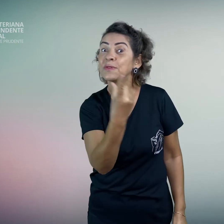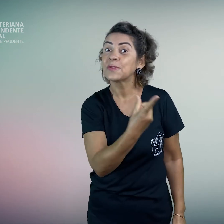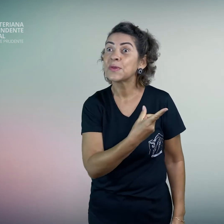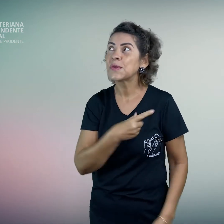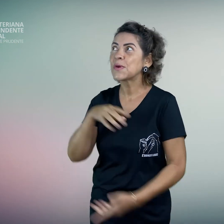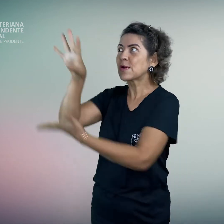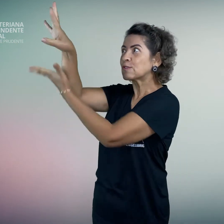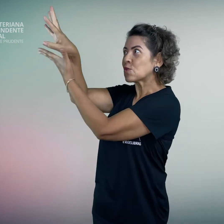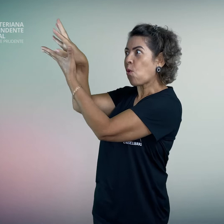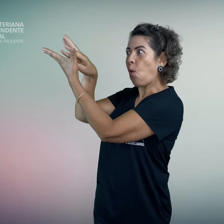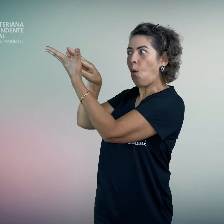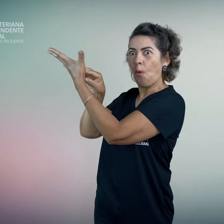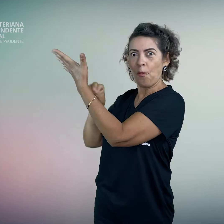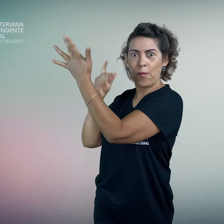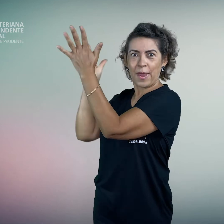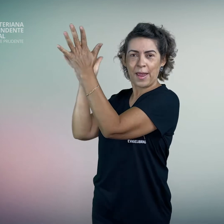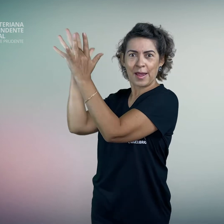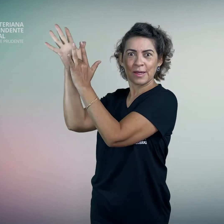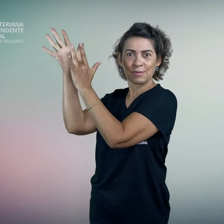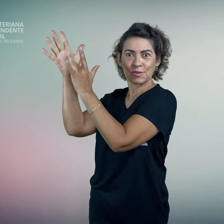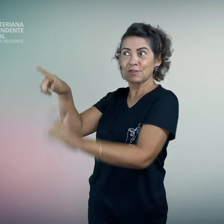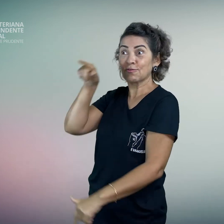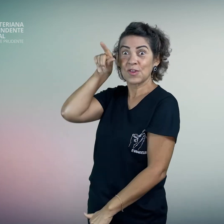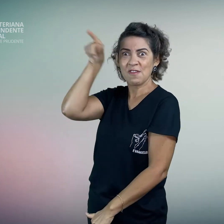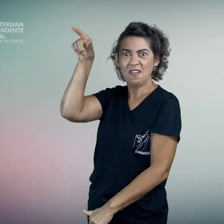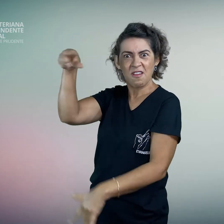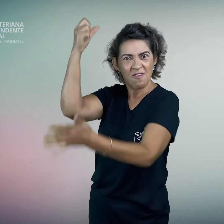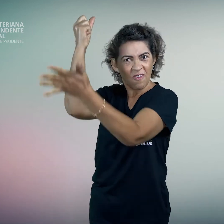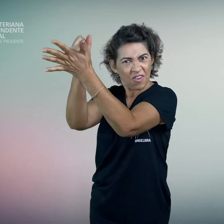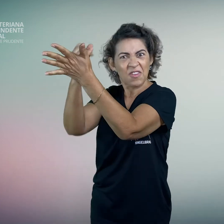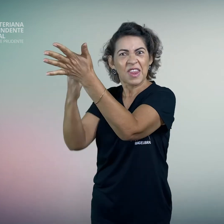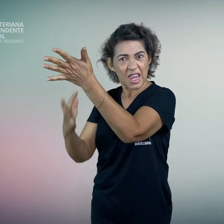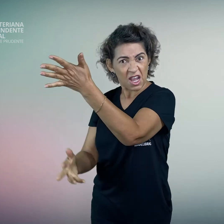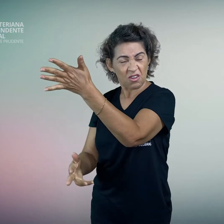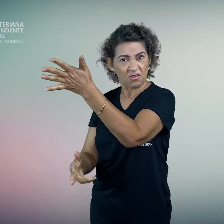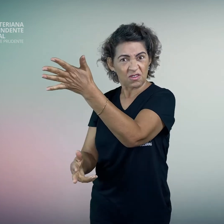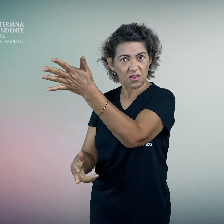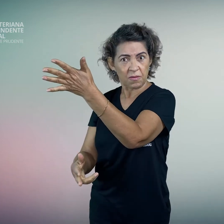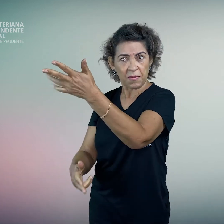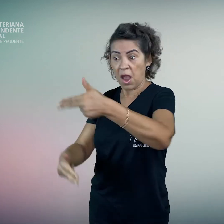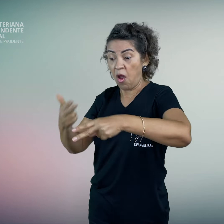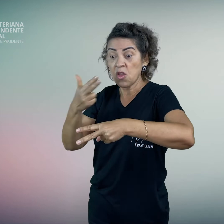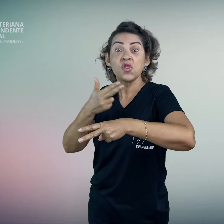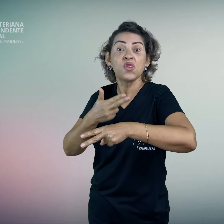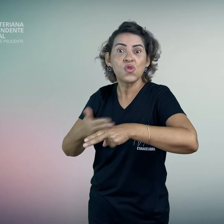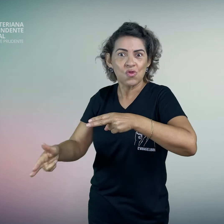na cruz, nu, traído e sangrando, perdoou aqueles que